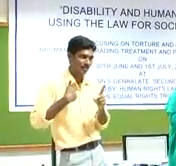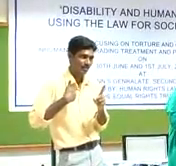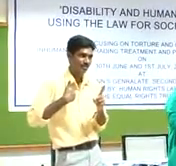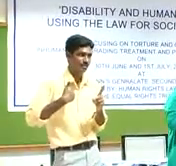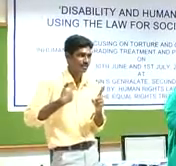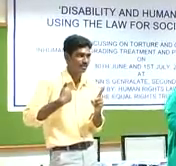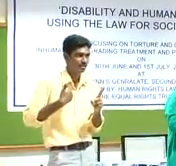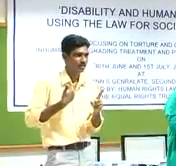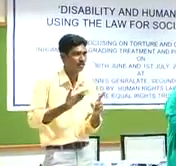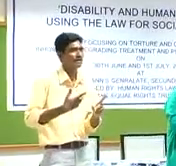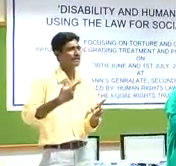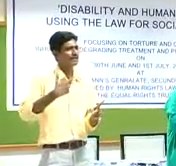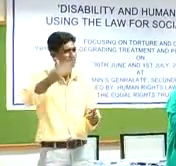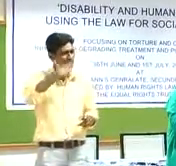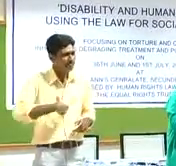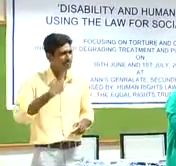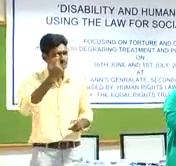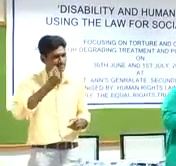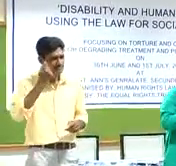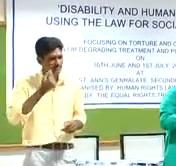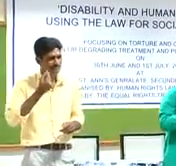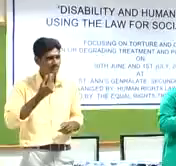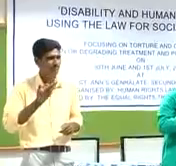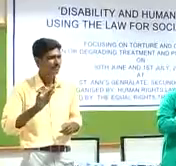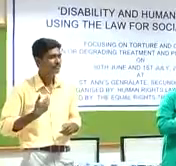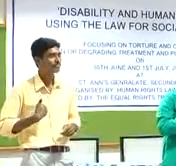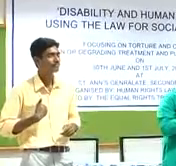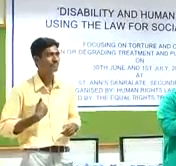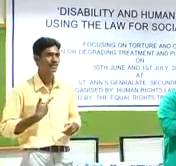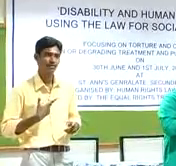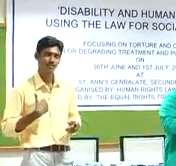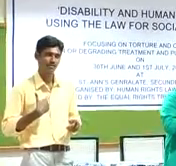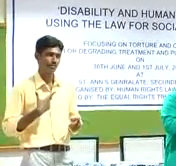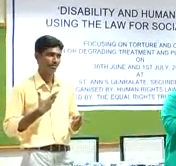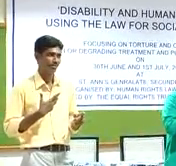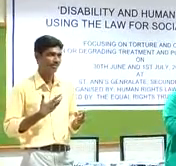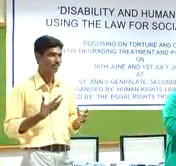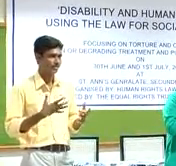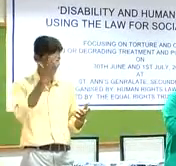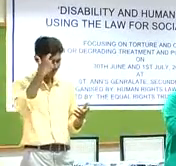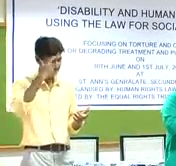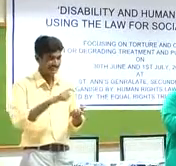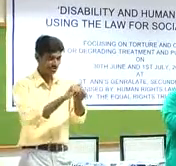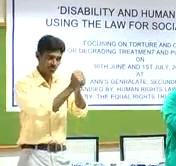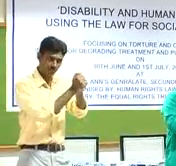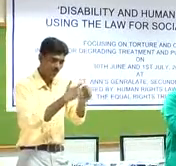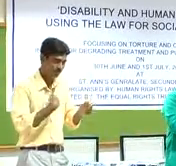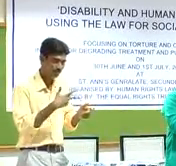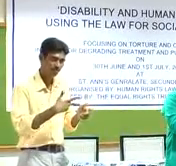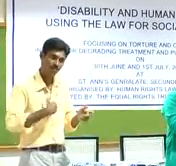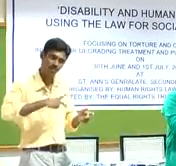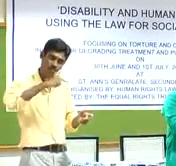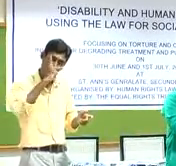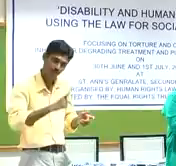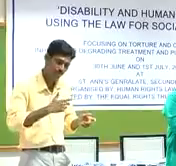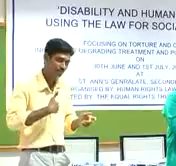है, हम लोग का जो मानसिकता है उसके साथ। अगर हम लोग कॉग्निटिव रियल में हम चेंज नहीं करते हैं तो हमारा